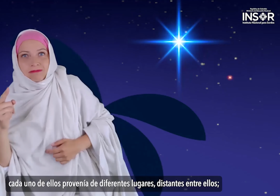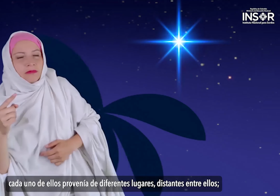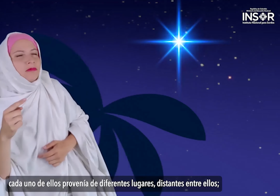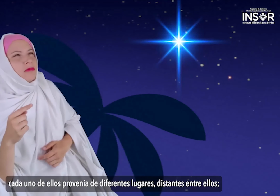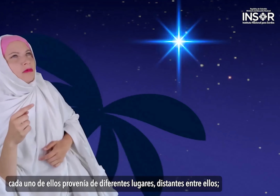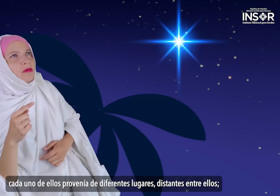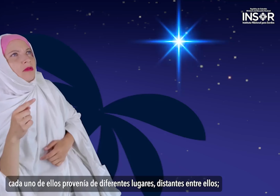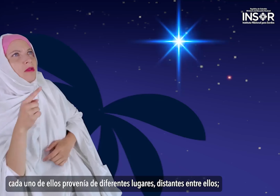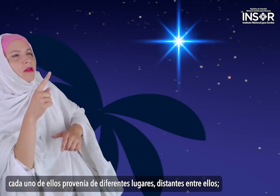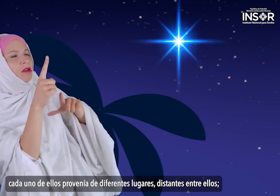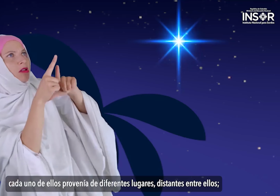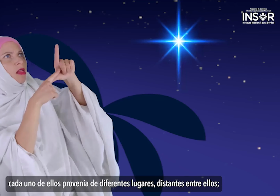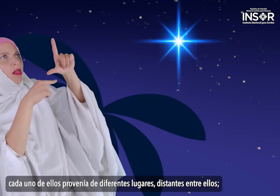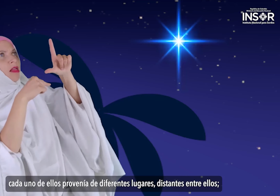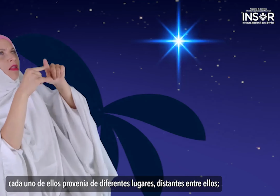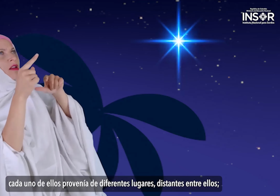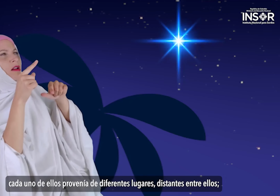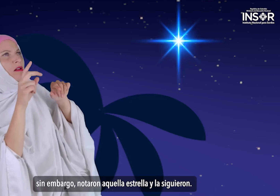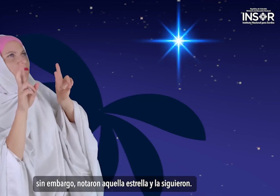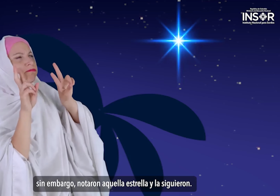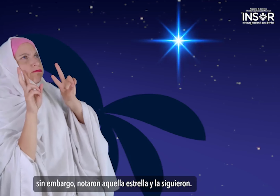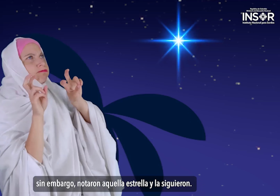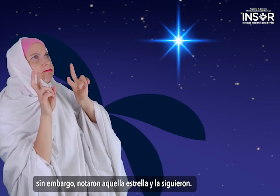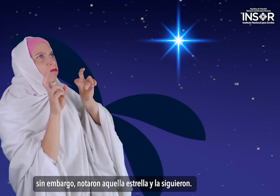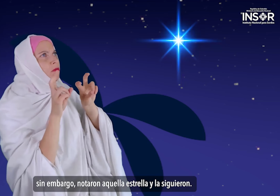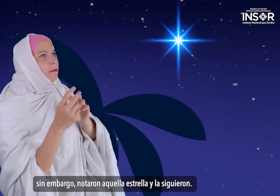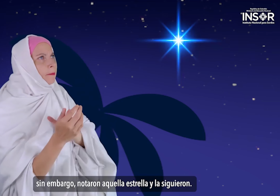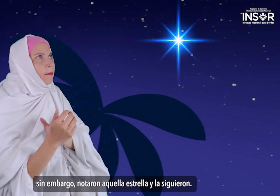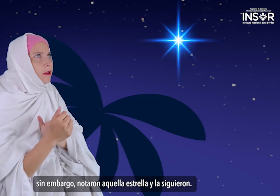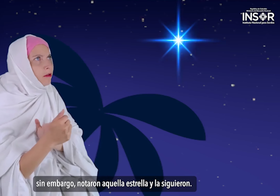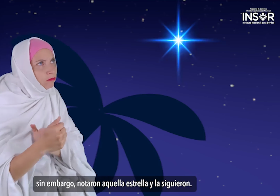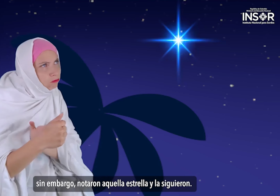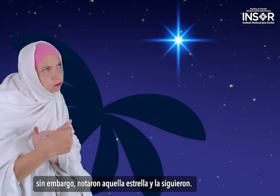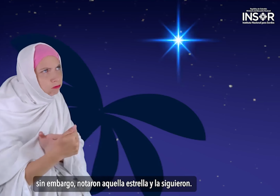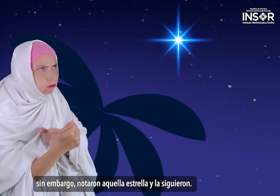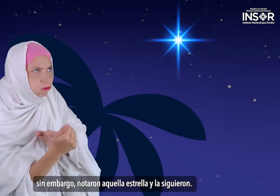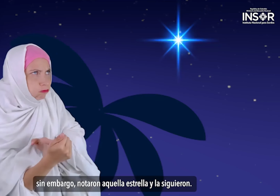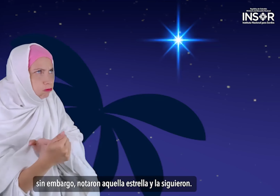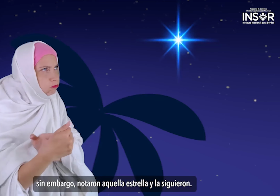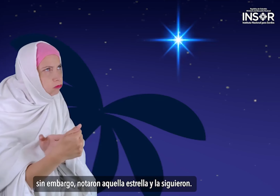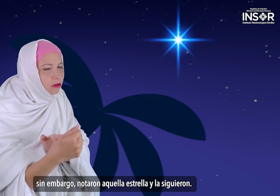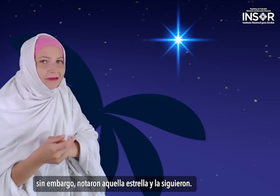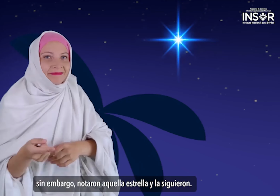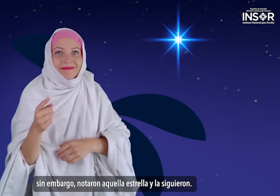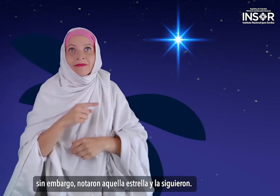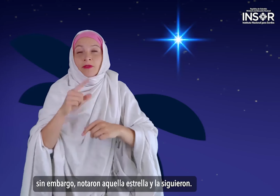lugares, distantes entre ellos. Sin embargo, notaron aquella estrella. Y la siguieron.